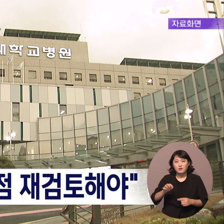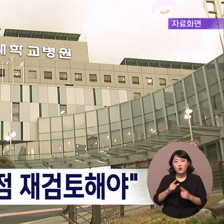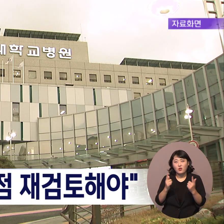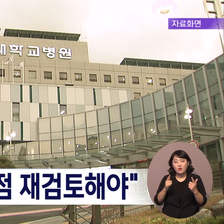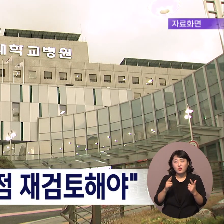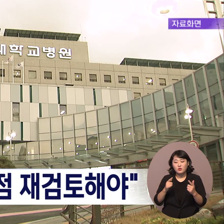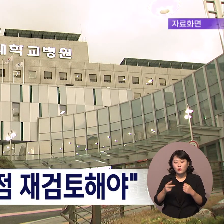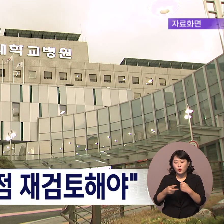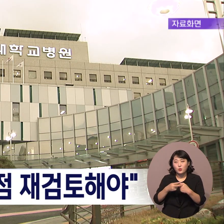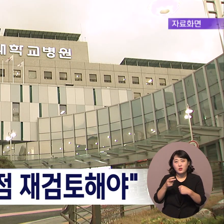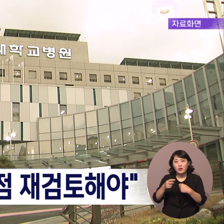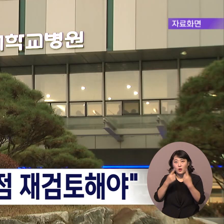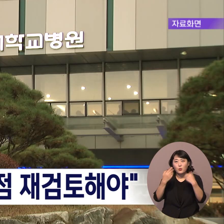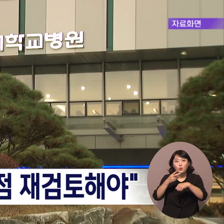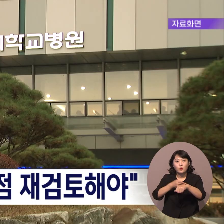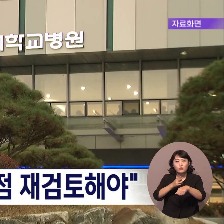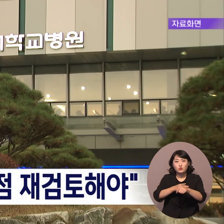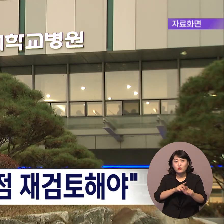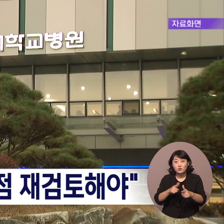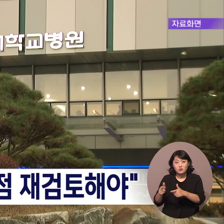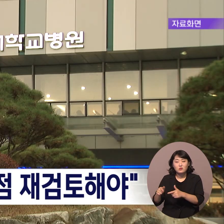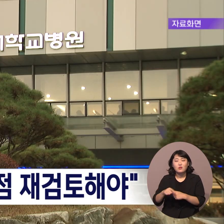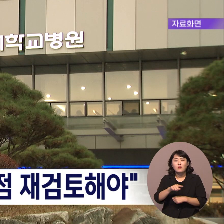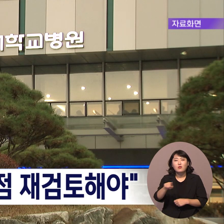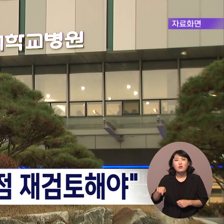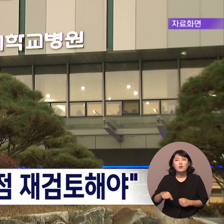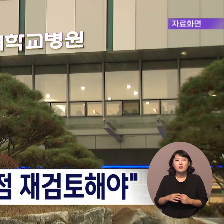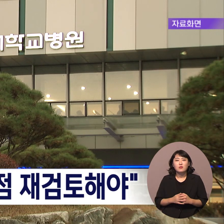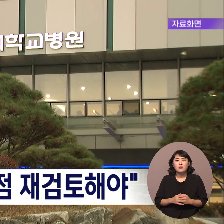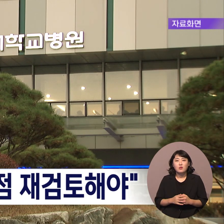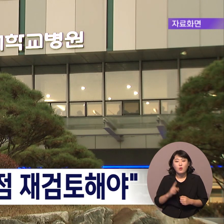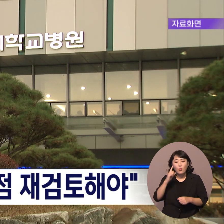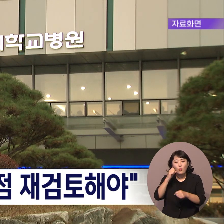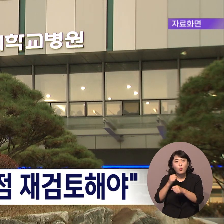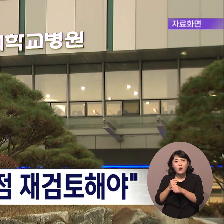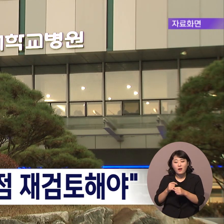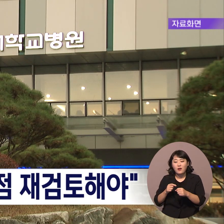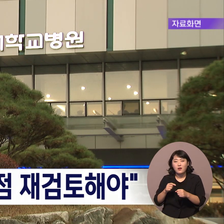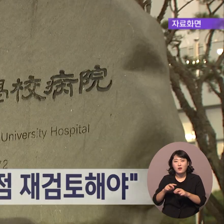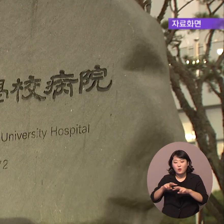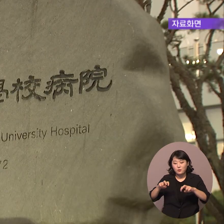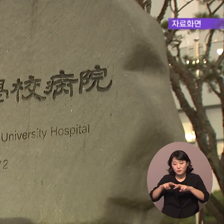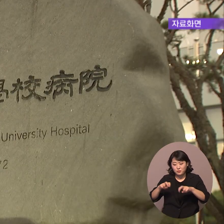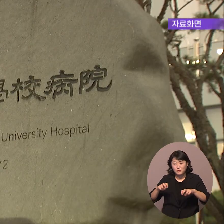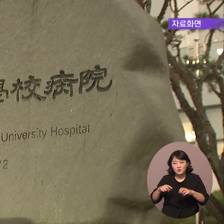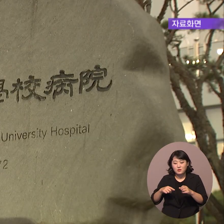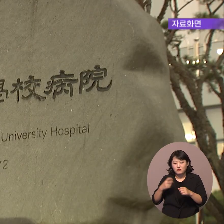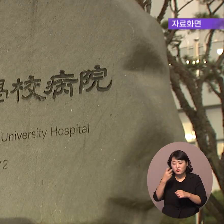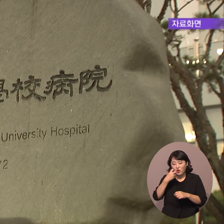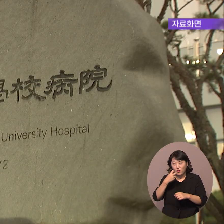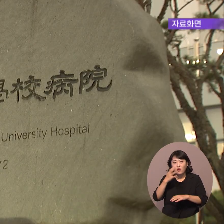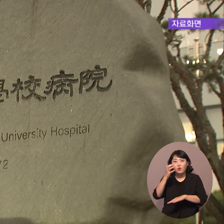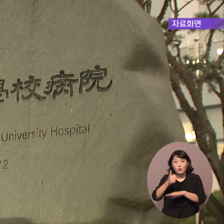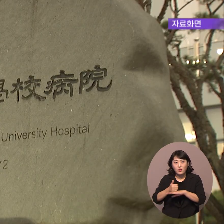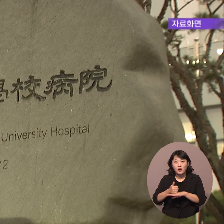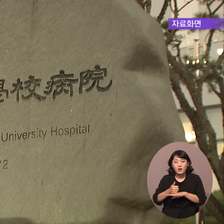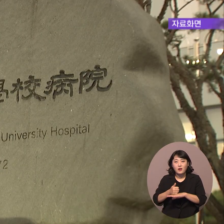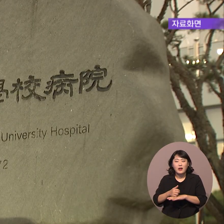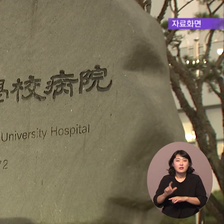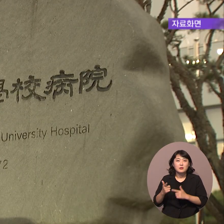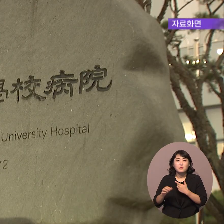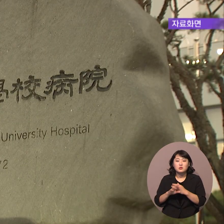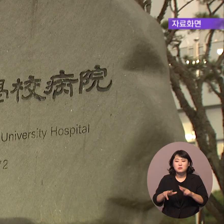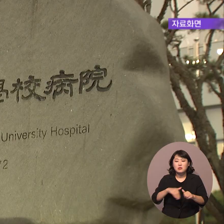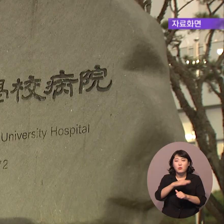의류의 의견 수렴이 없었고 과학적인 추계에 의한 원점 재검토가 아니면 현 상황을 해결할 방법은